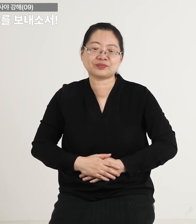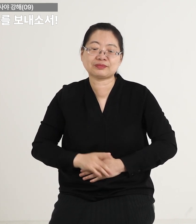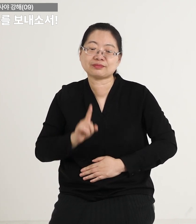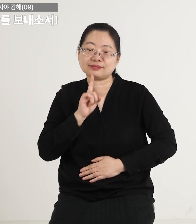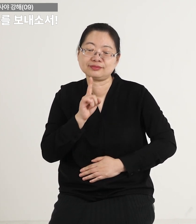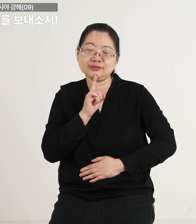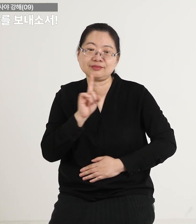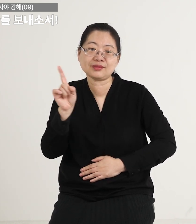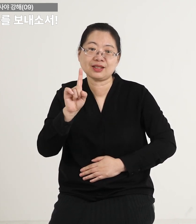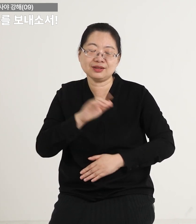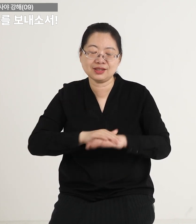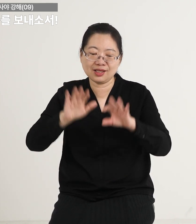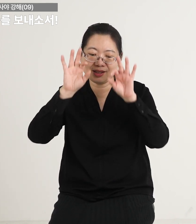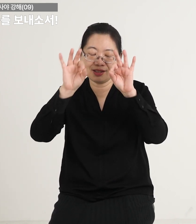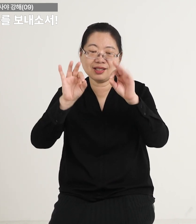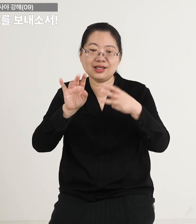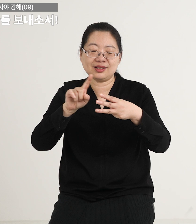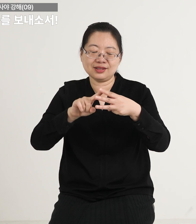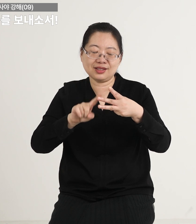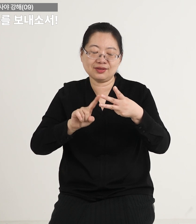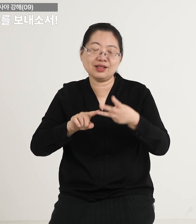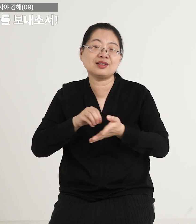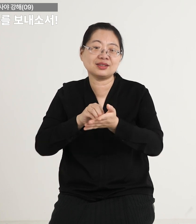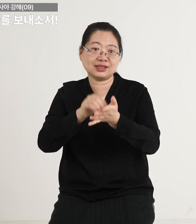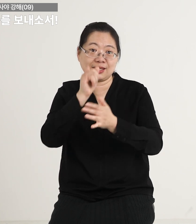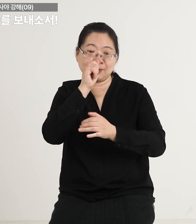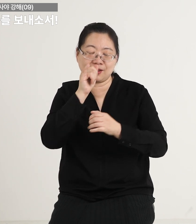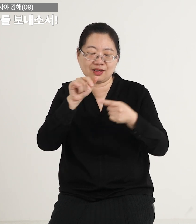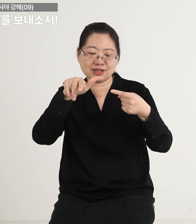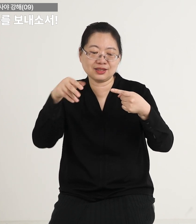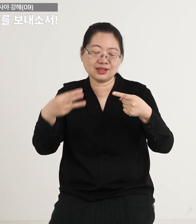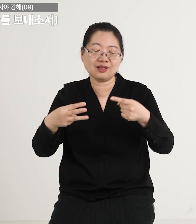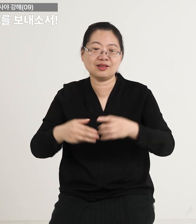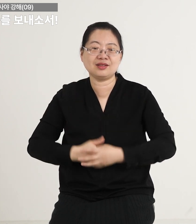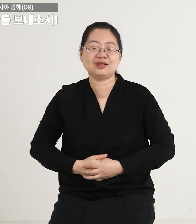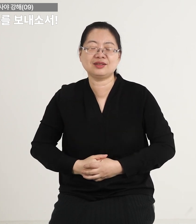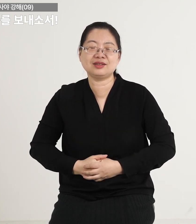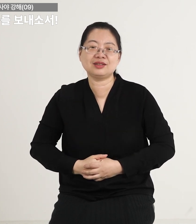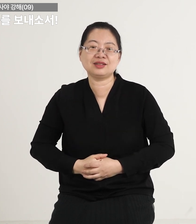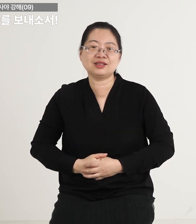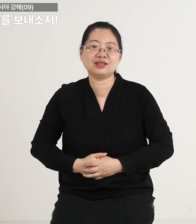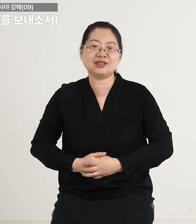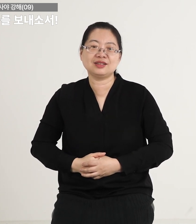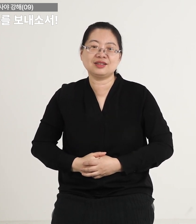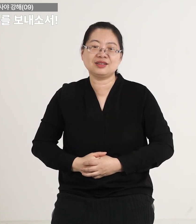말은 잘 보세요. 3번 등장을 하는데 1절에